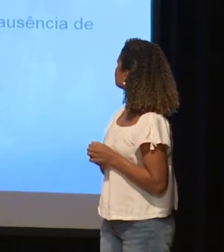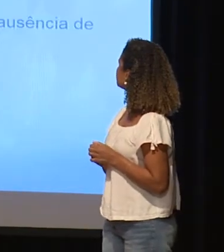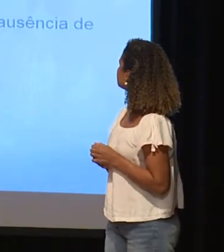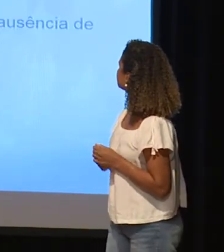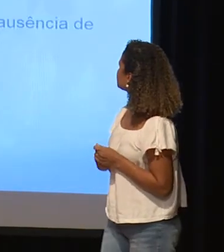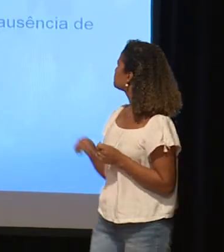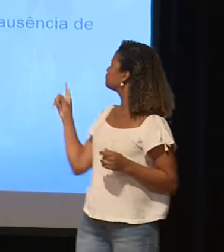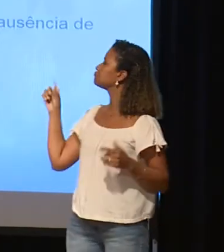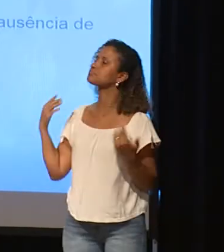Isso.